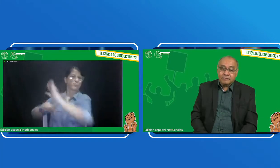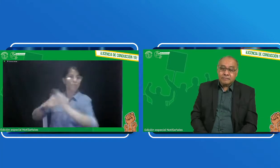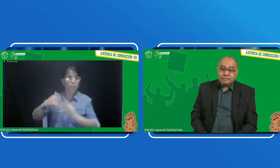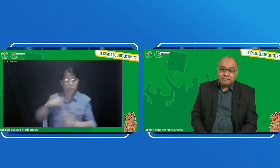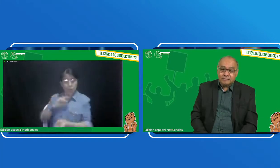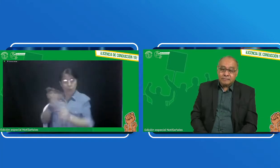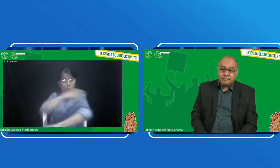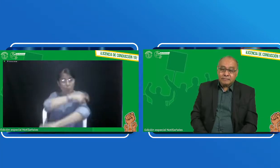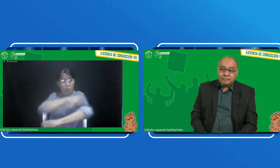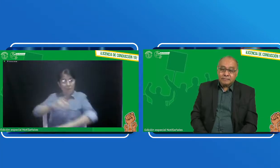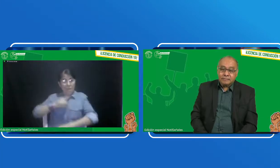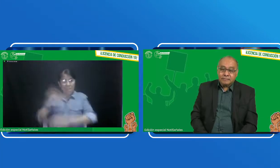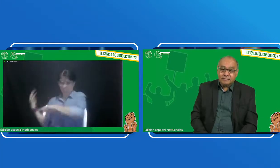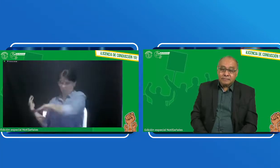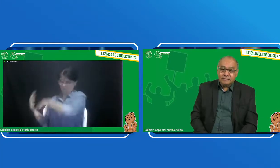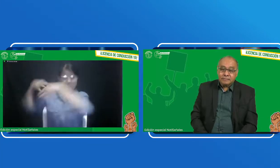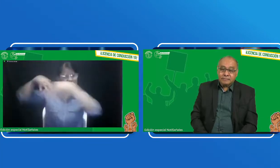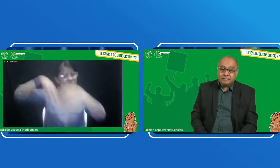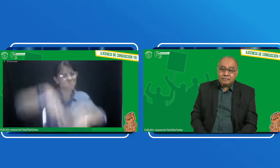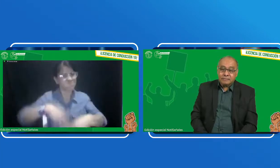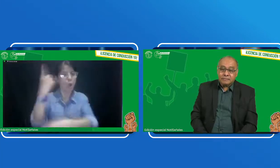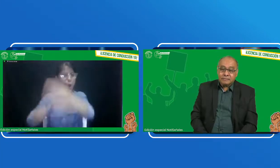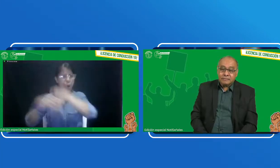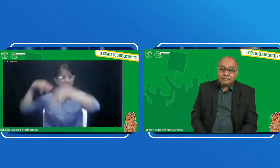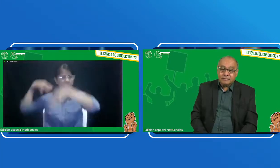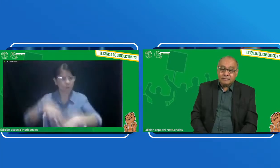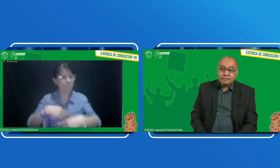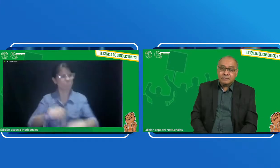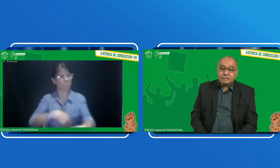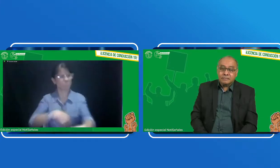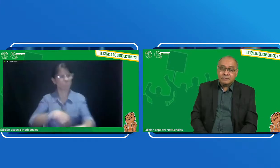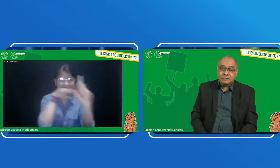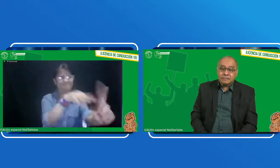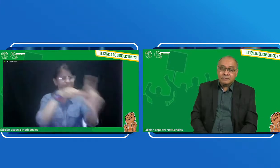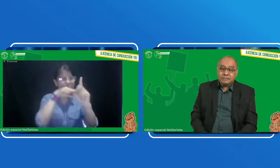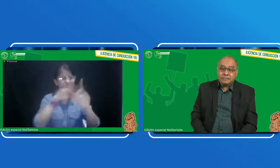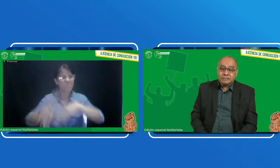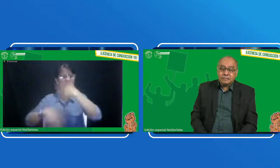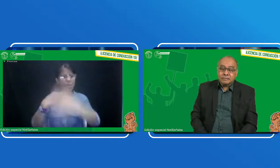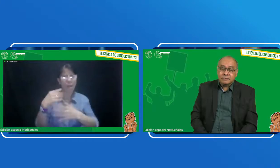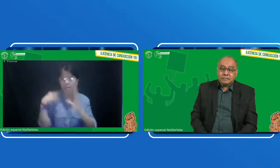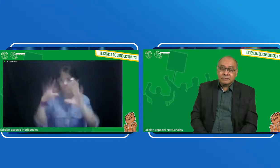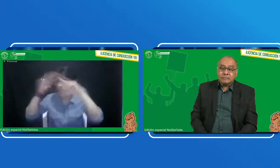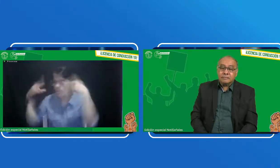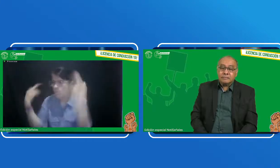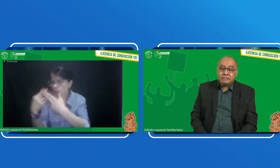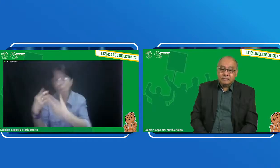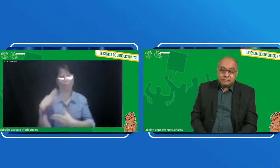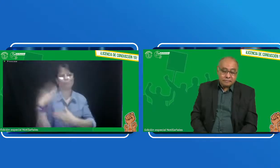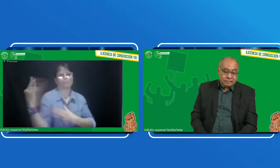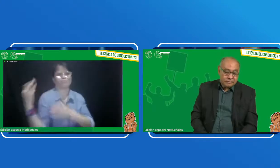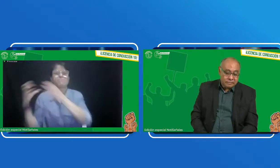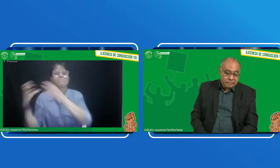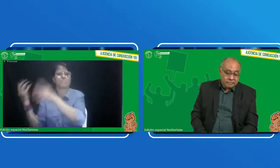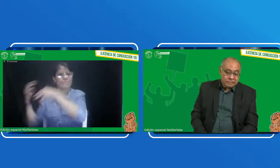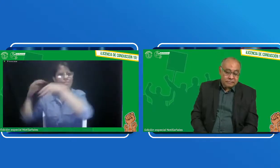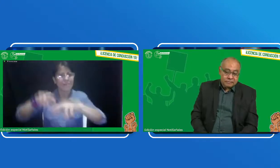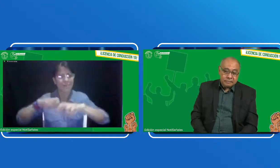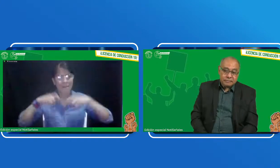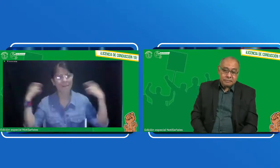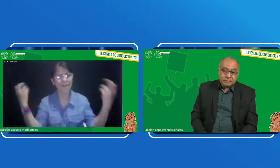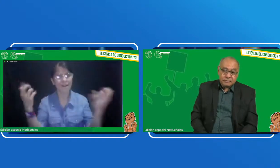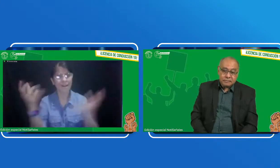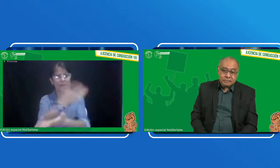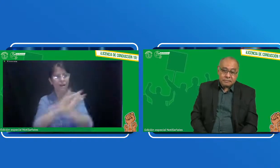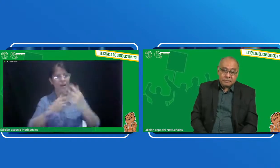pues mucha gente dice que cree que no están haciendo lo que deberían hacer, pero la verdad, todo el